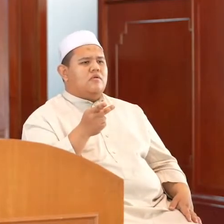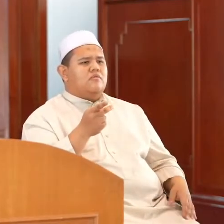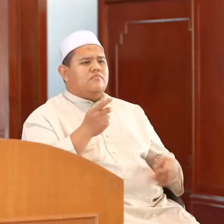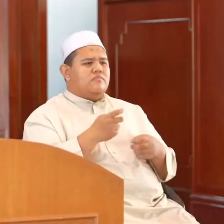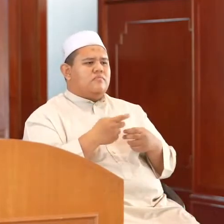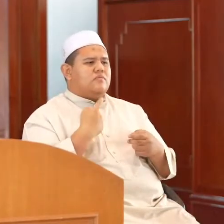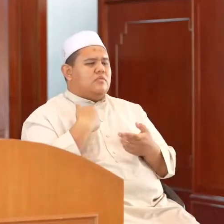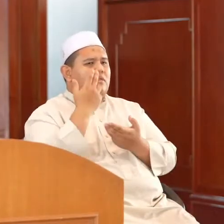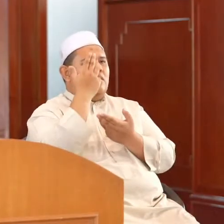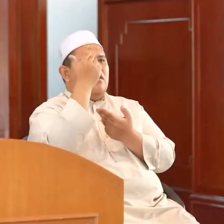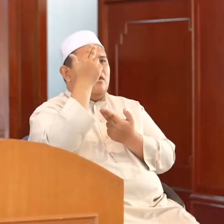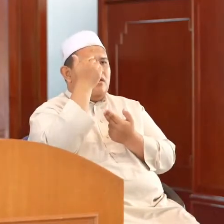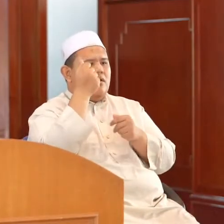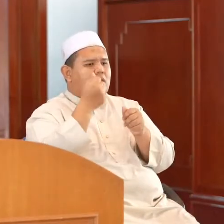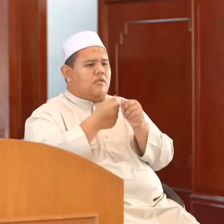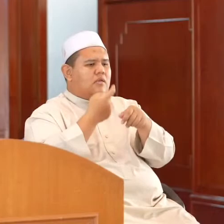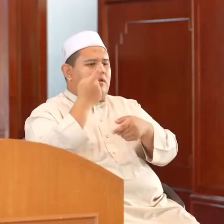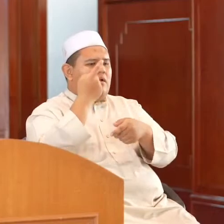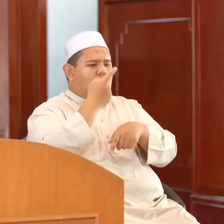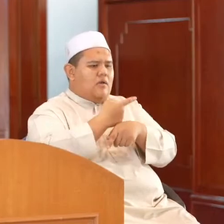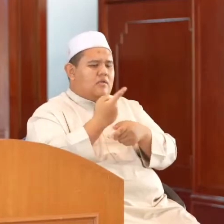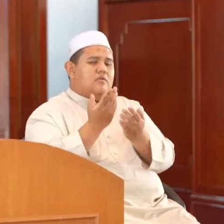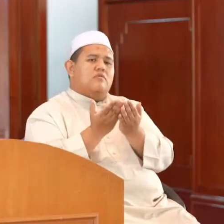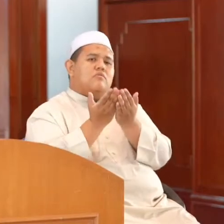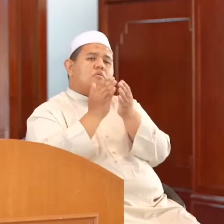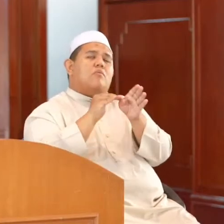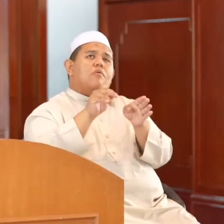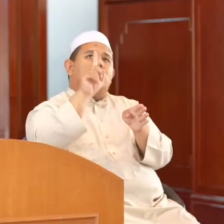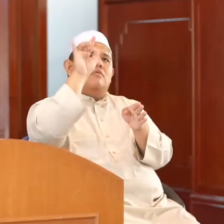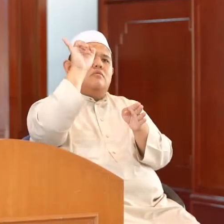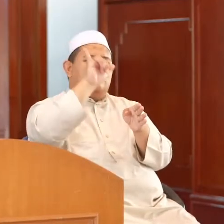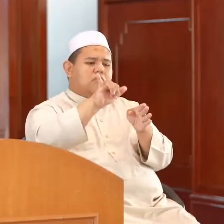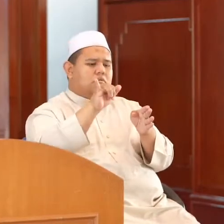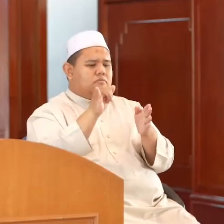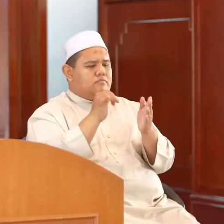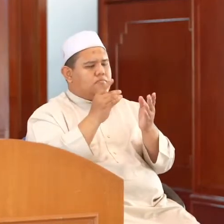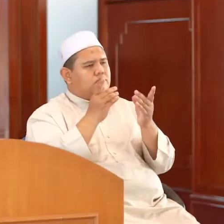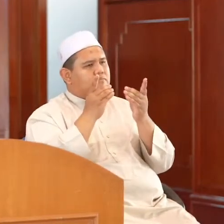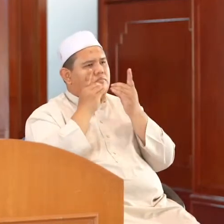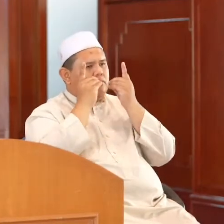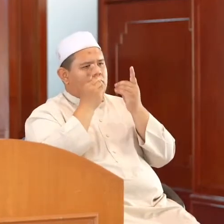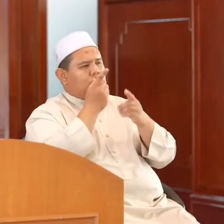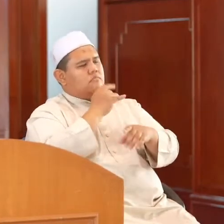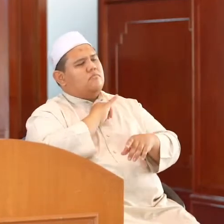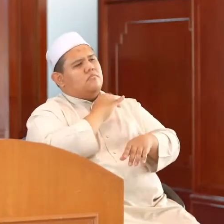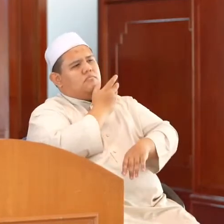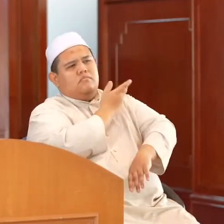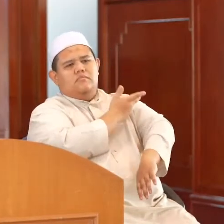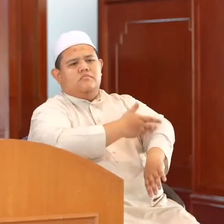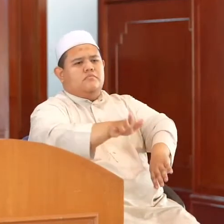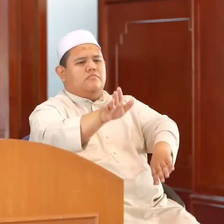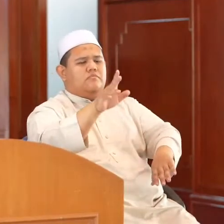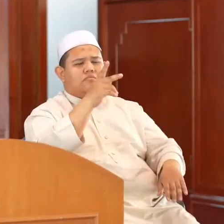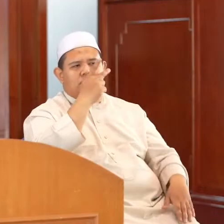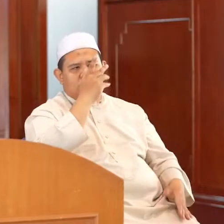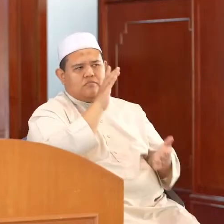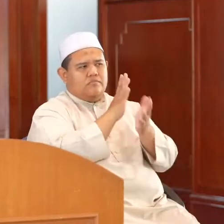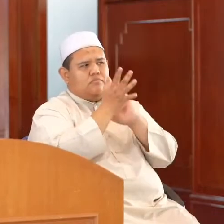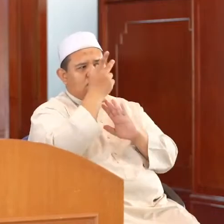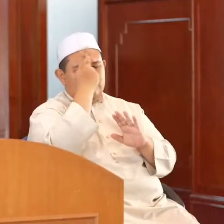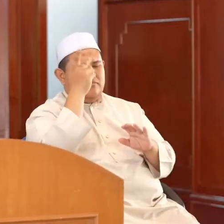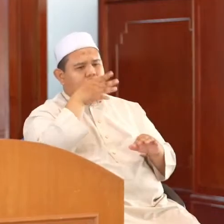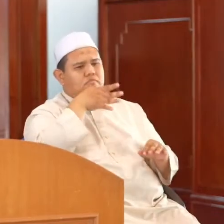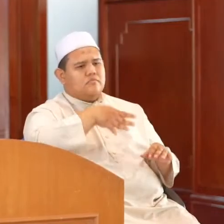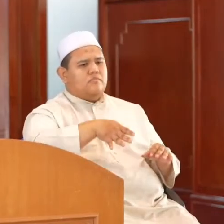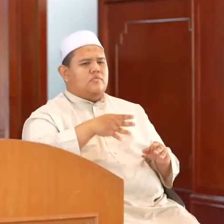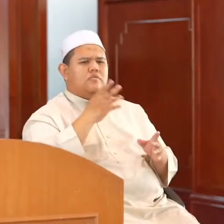ni setiap hari kita doa kat Tuhan, ya Allah ampunlah dosa aku. Sebab itu Nabi istighfar